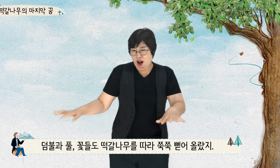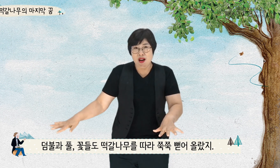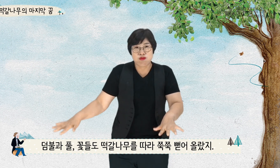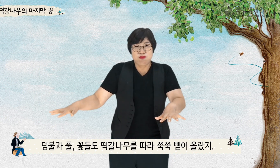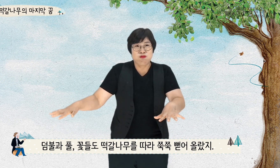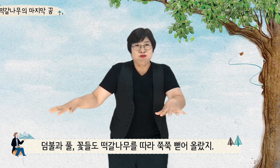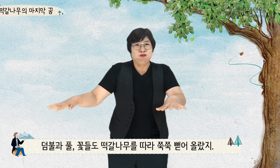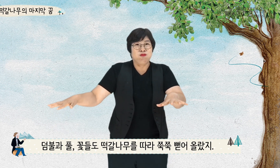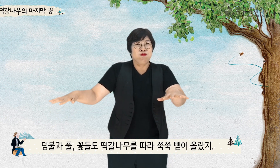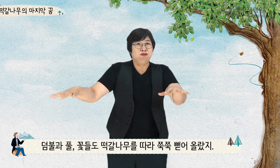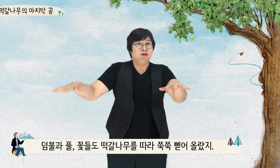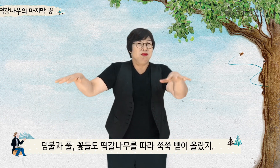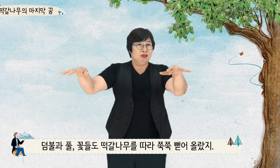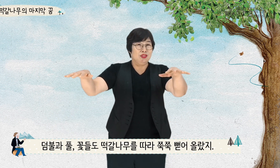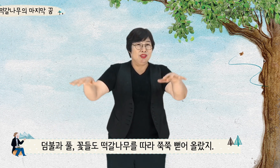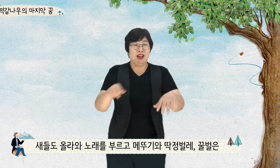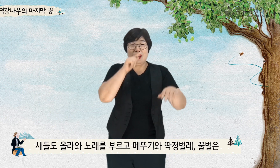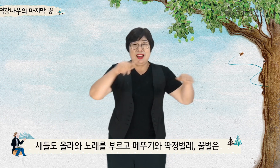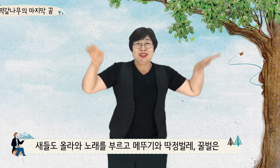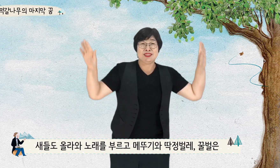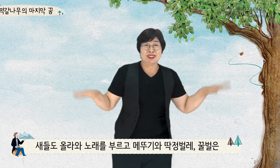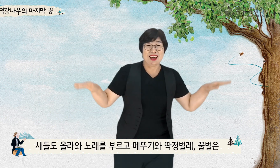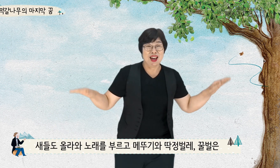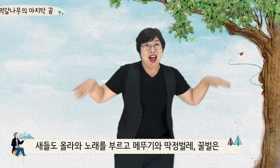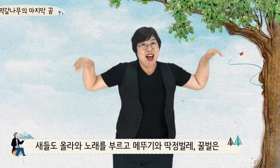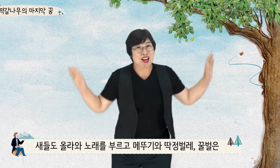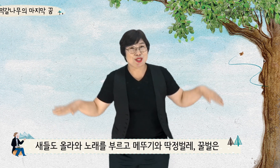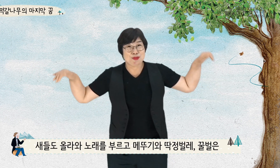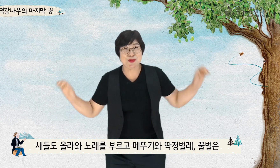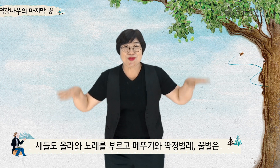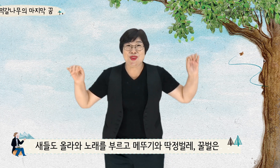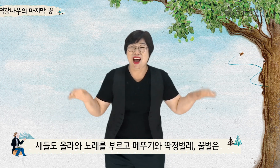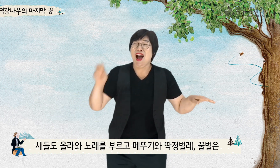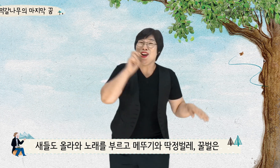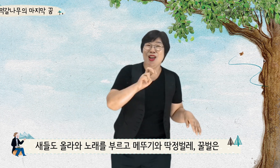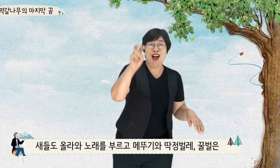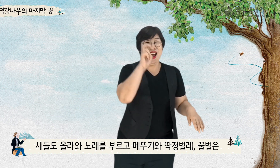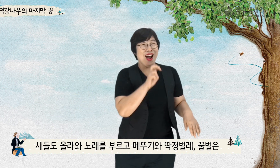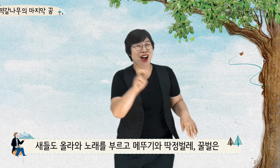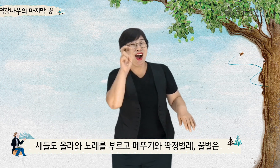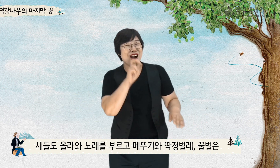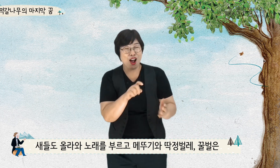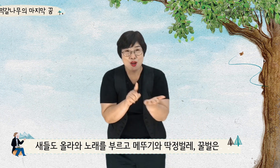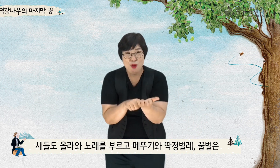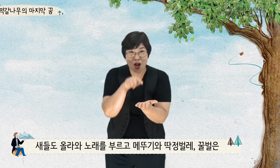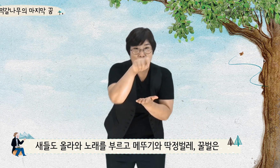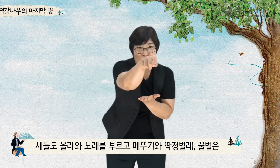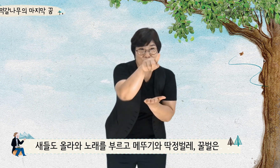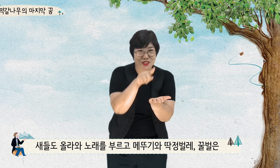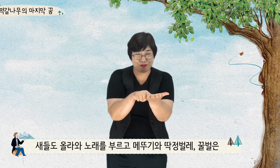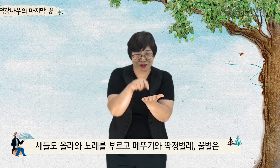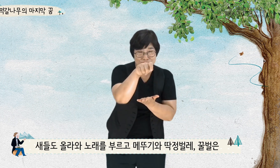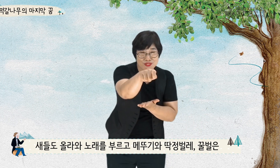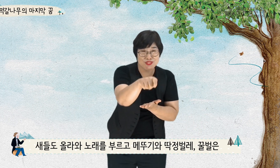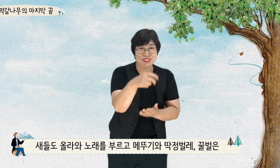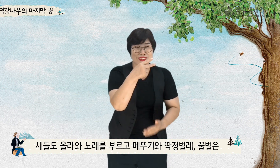새들도 올라와 노래를 부르고 메뚜기와 딱정벌레,